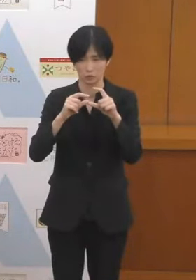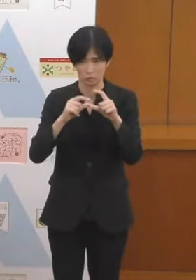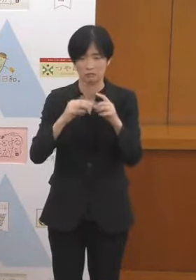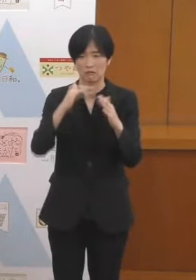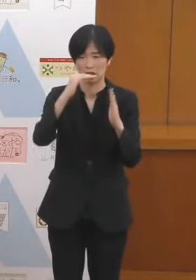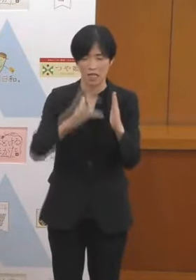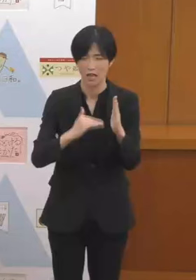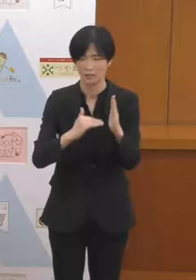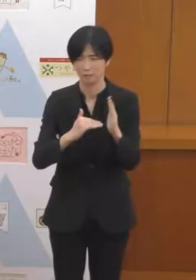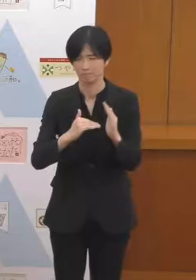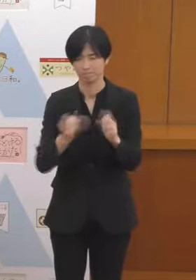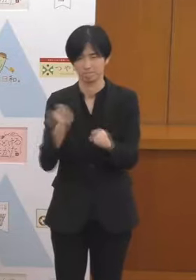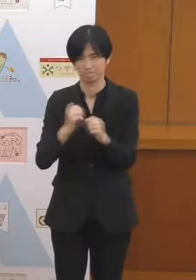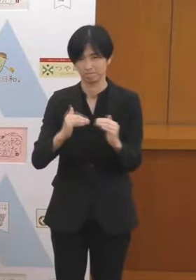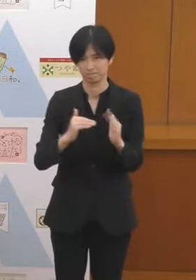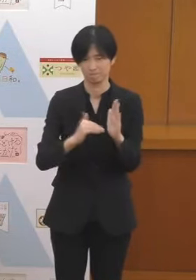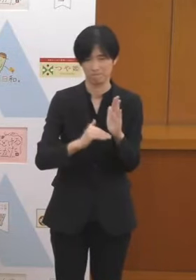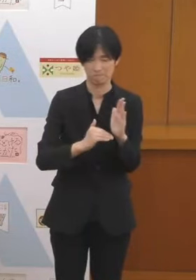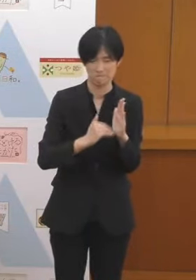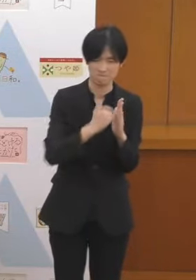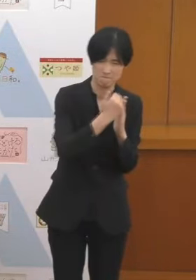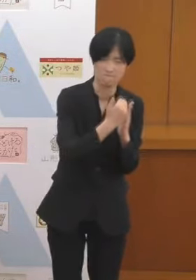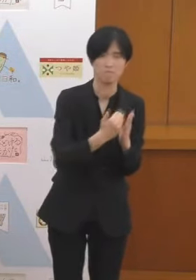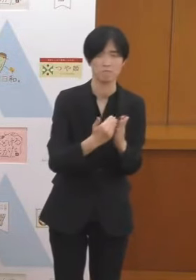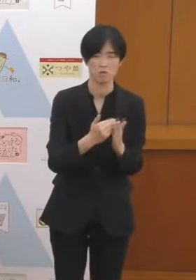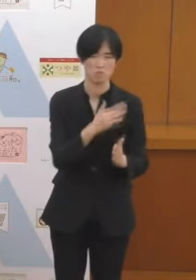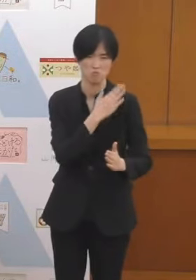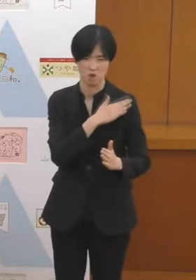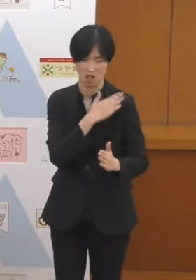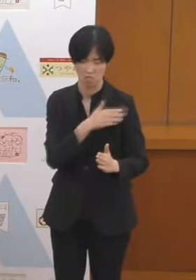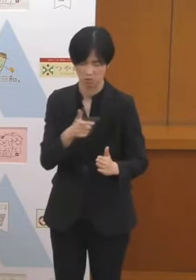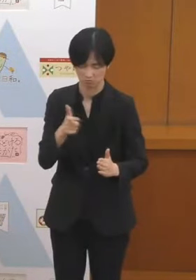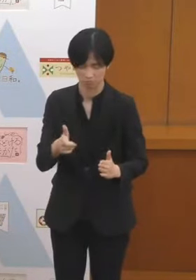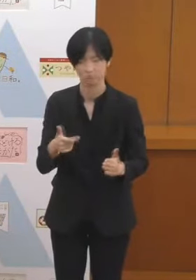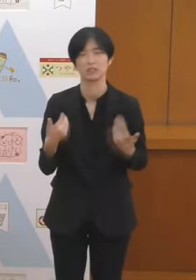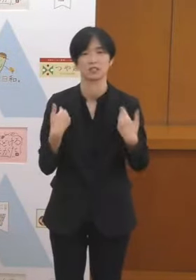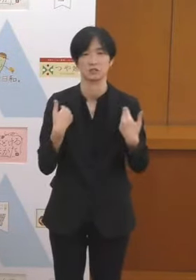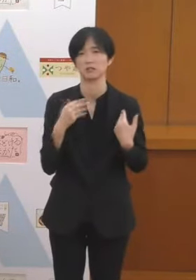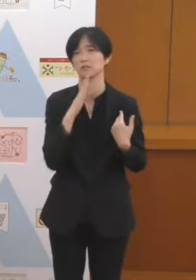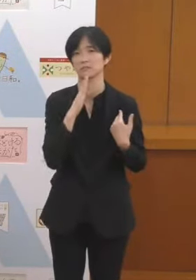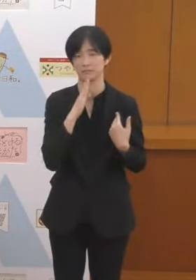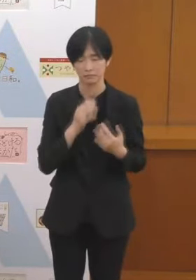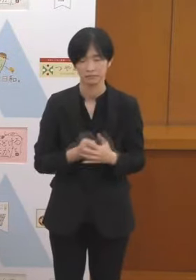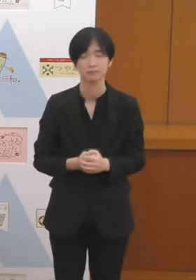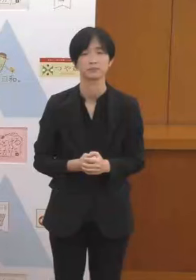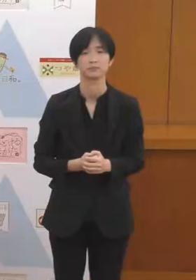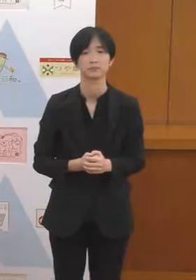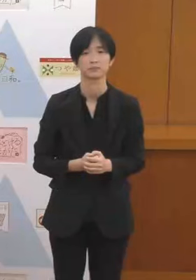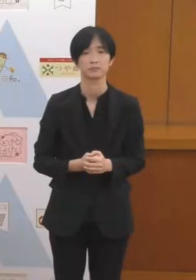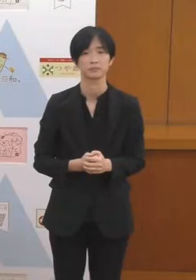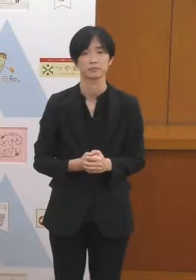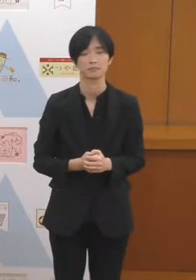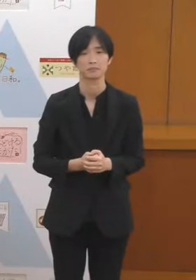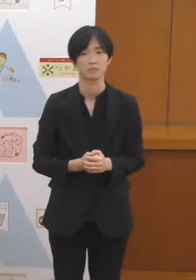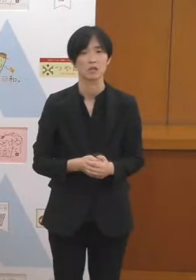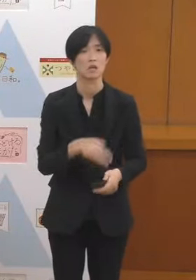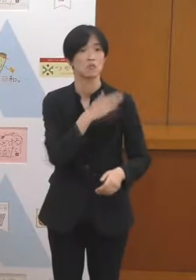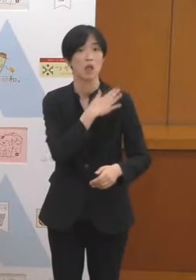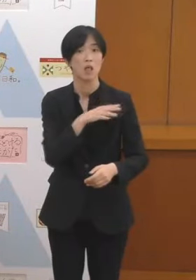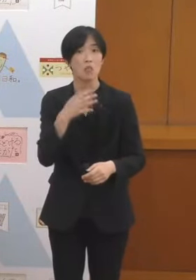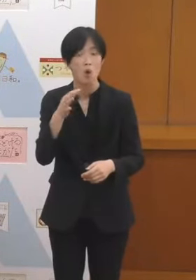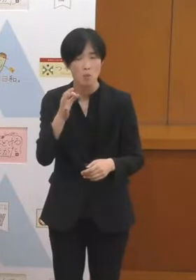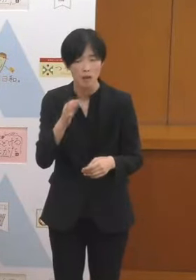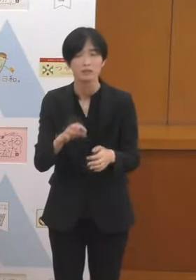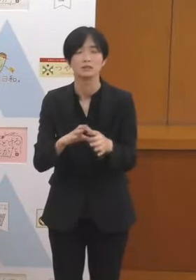しっかりあの守っていく必要があるという風に思っていますブランドマっていうのでやはり価格にも